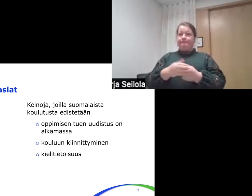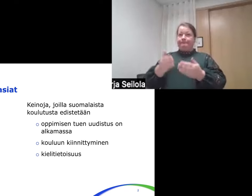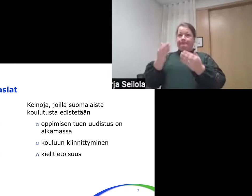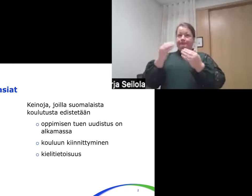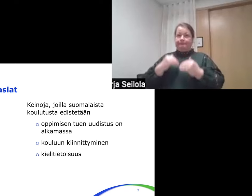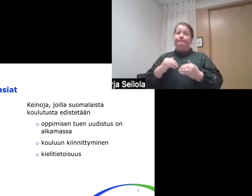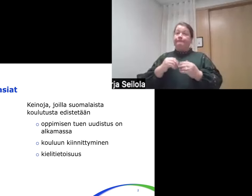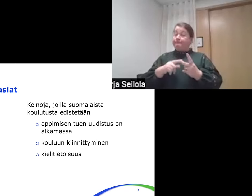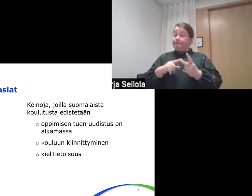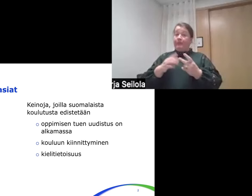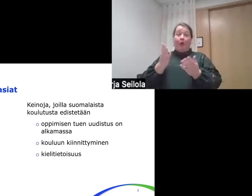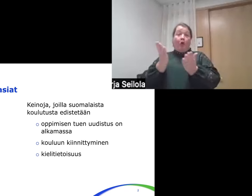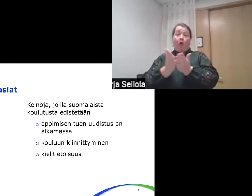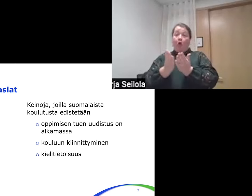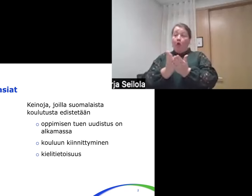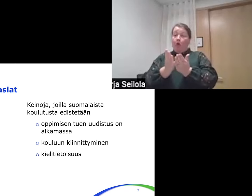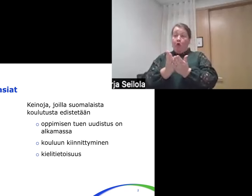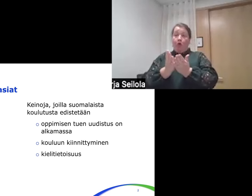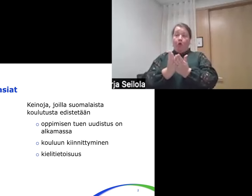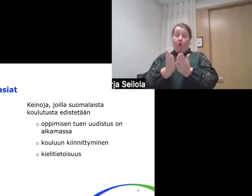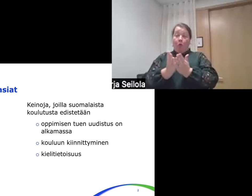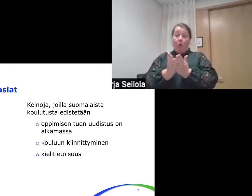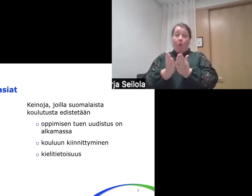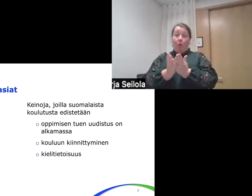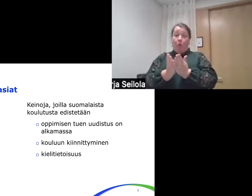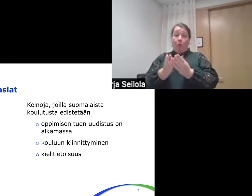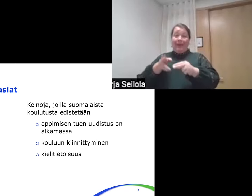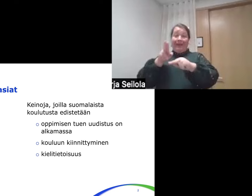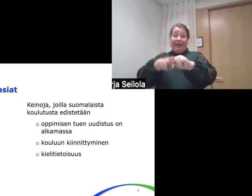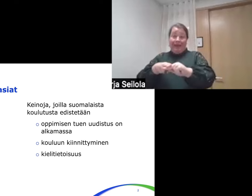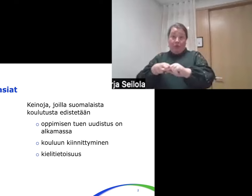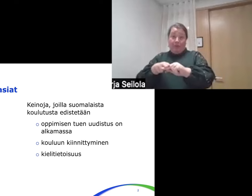tarvitsee jaksaakseen käydä koulua ja oppiakseen.